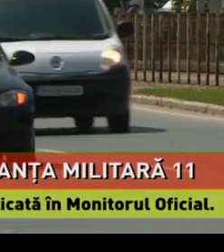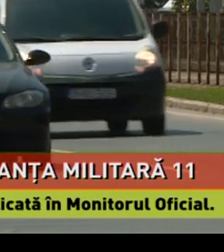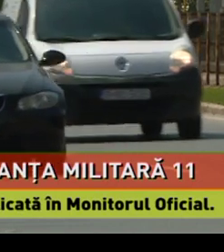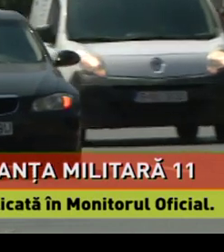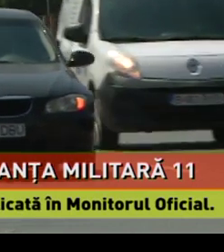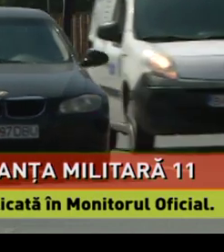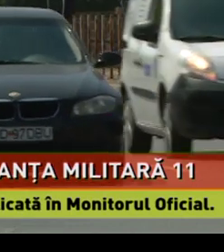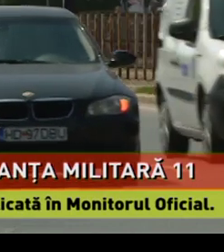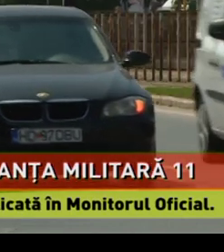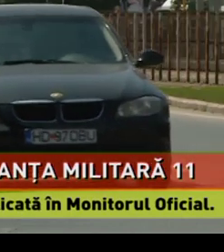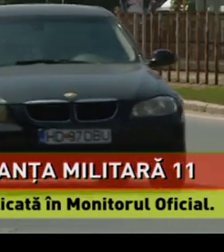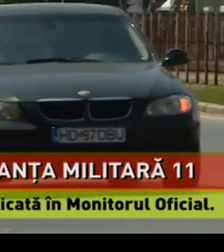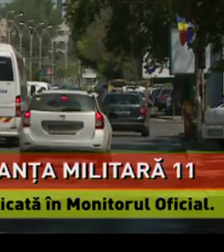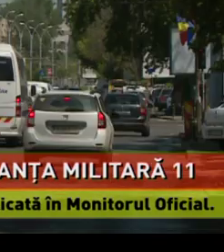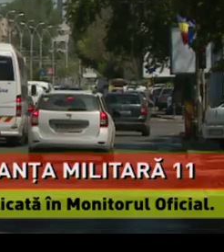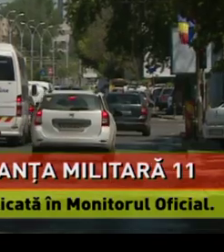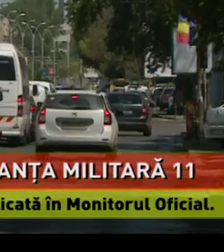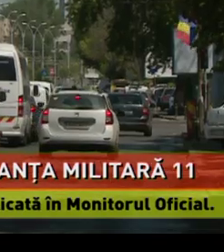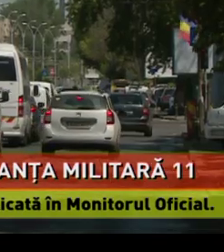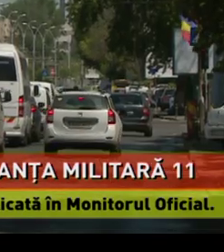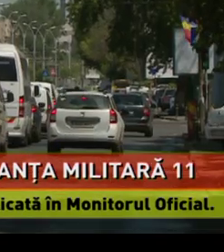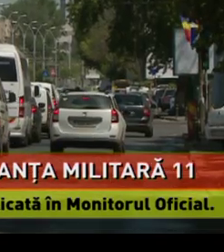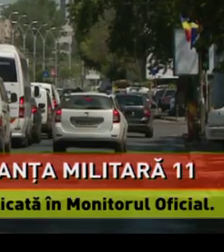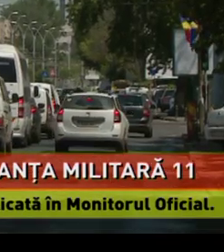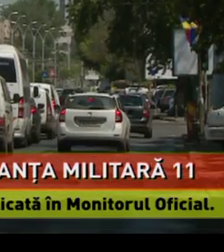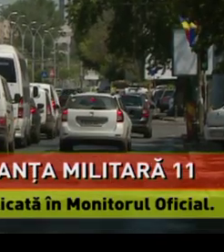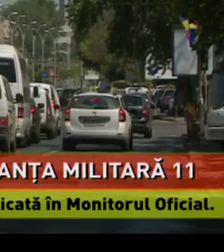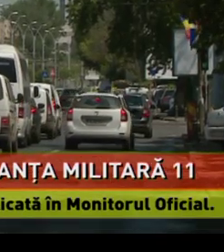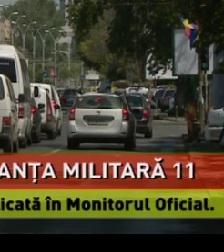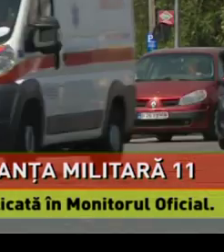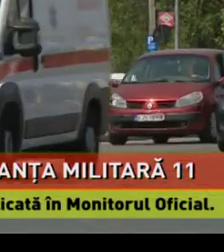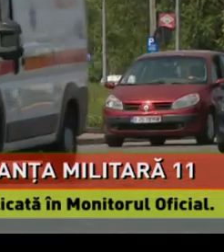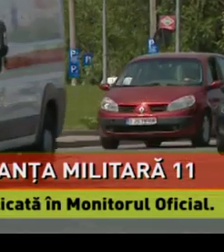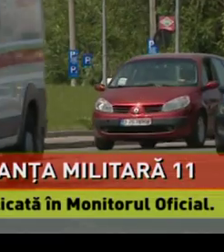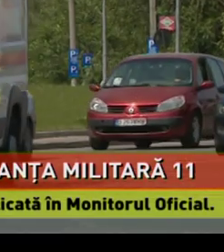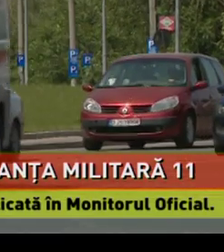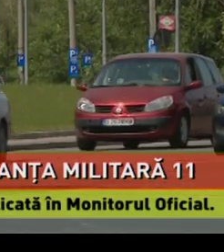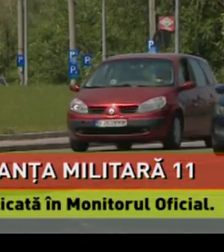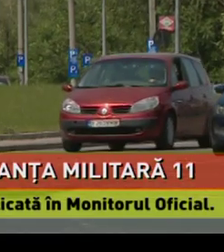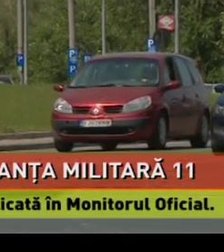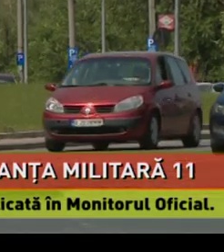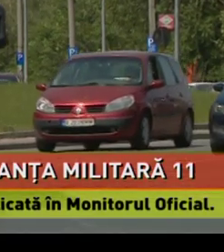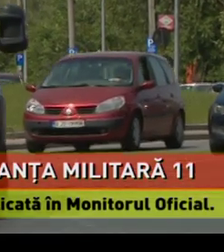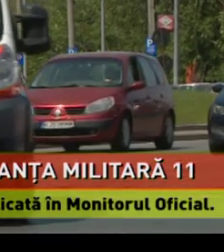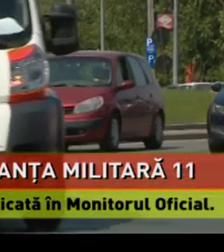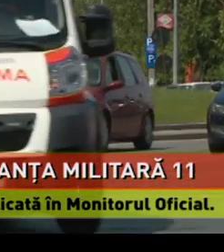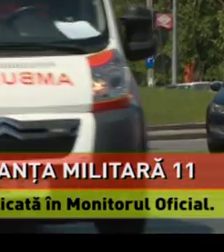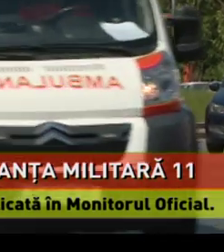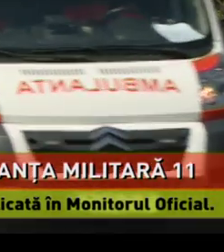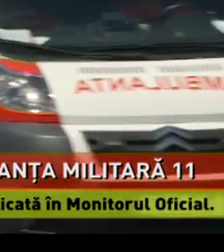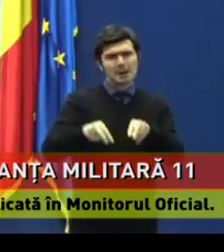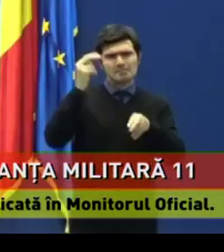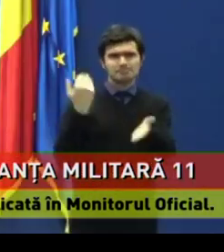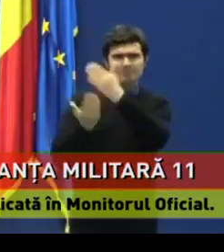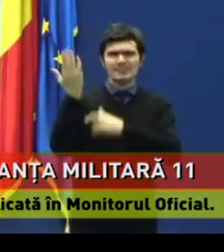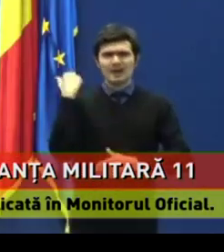Ordonanța militară 11, prezentată luni seară de ministrul afacerilor interne Ion Marcel Vela, a fost publicată în Monitorul Oficial, intrând astfel în